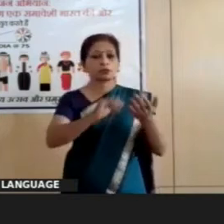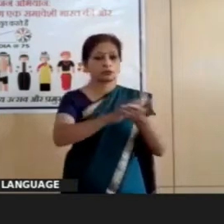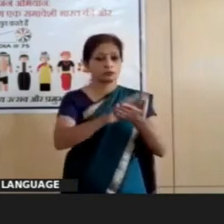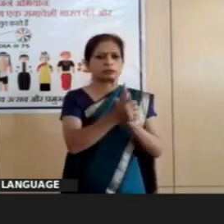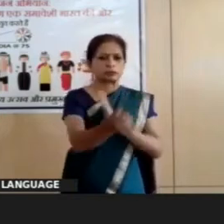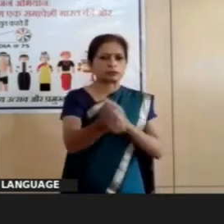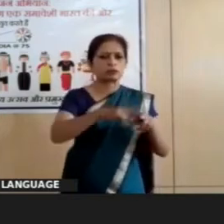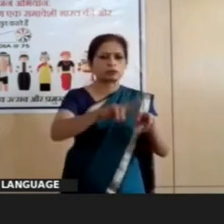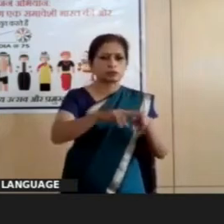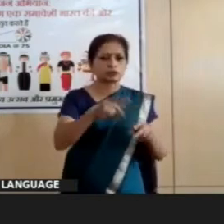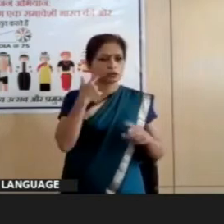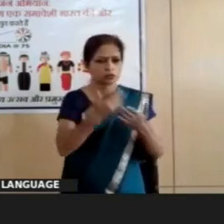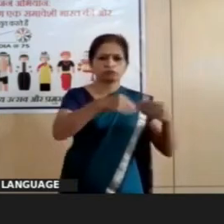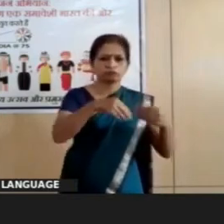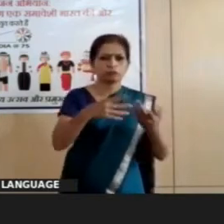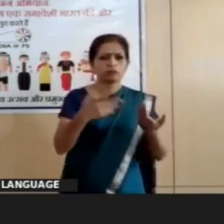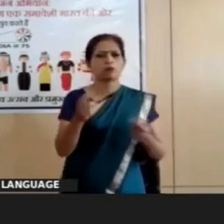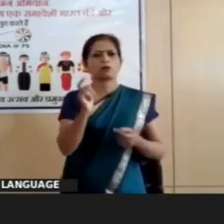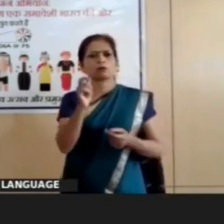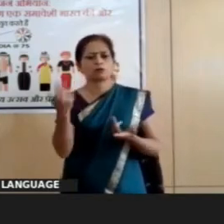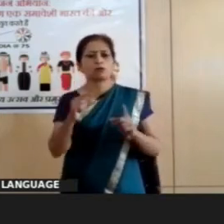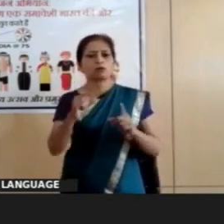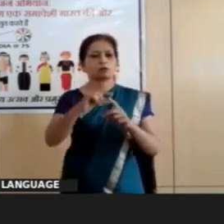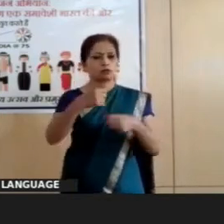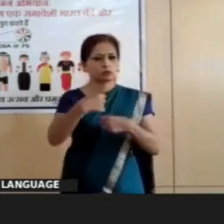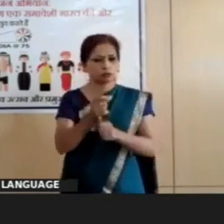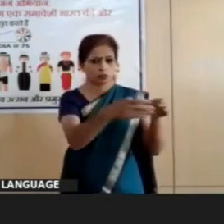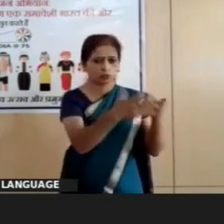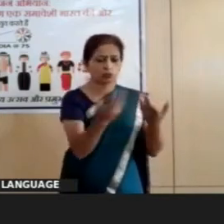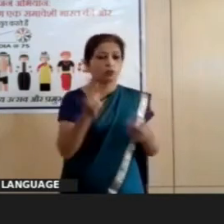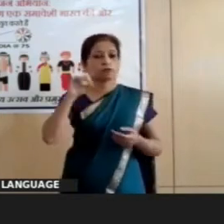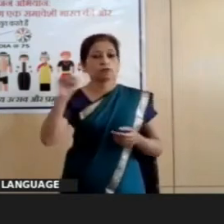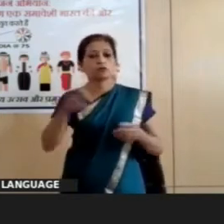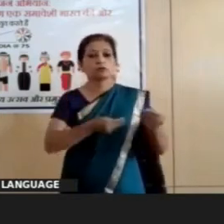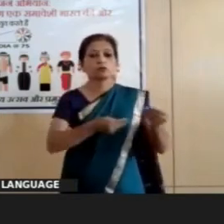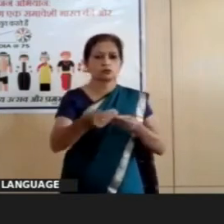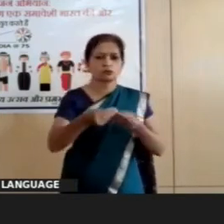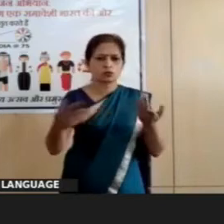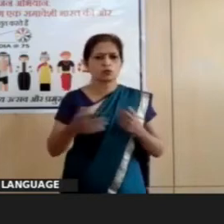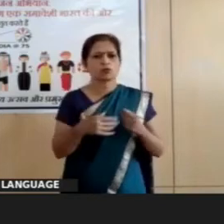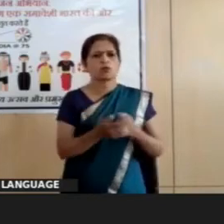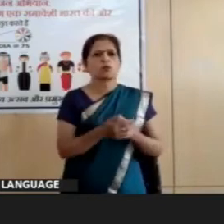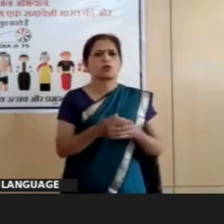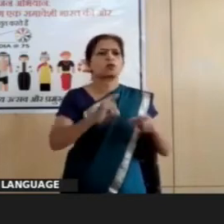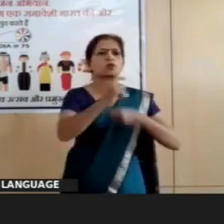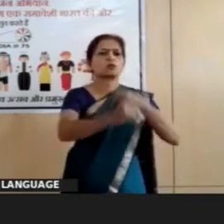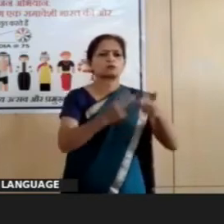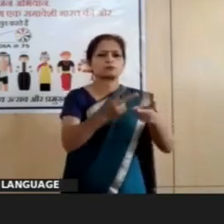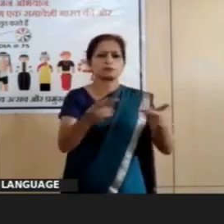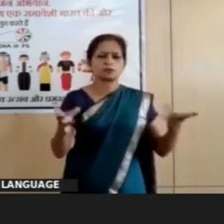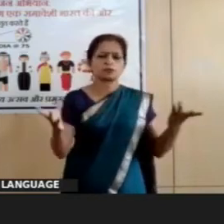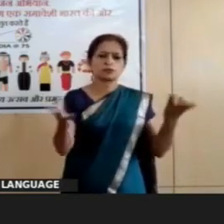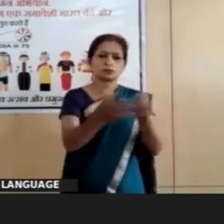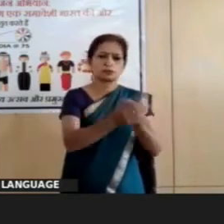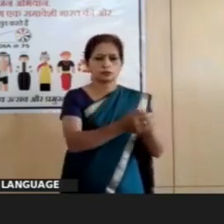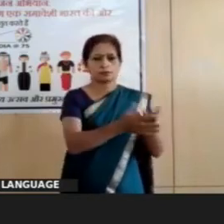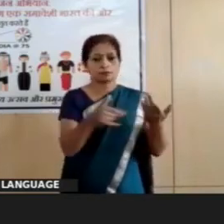बुनकर, शिल्पकार, डिजाइनर, मॉडल, स्वयं सहायता